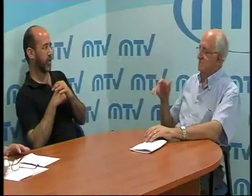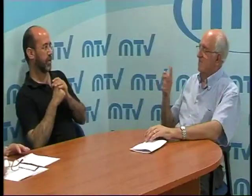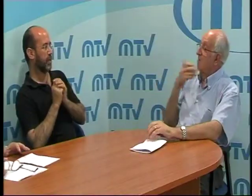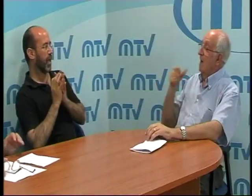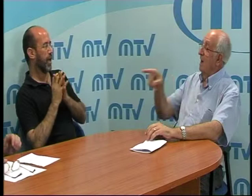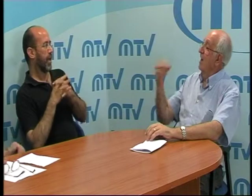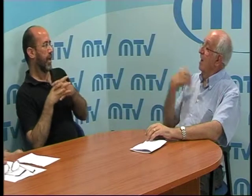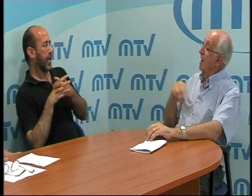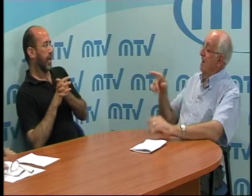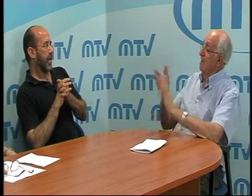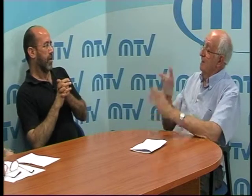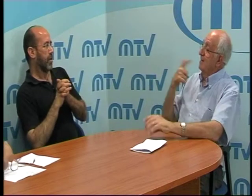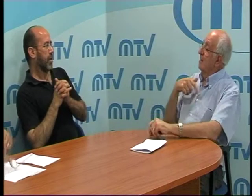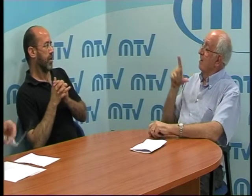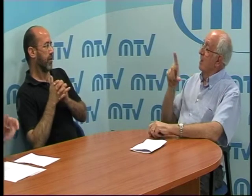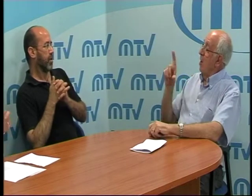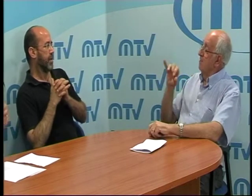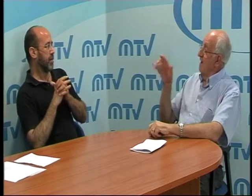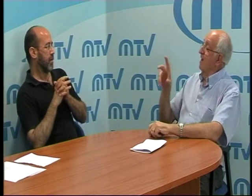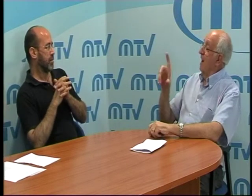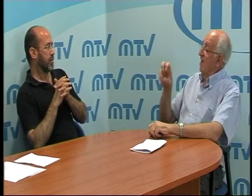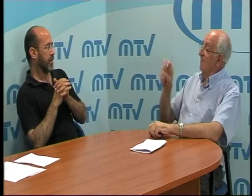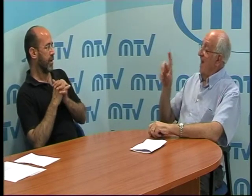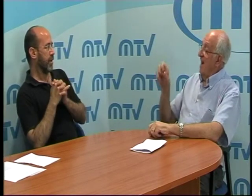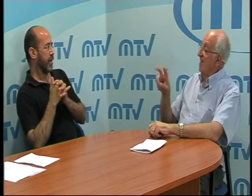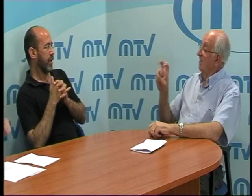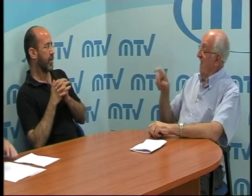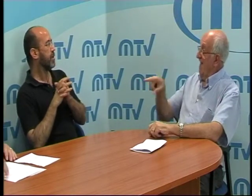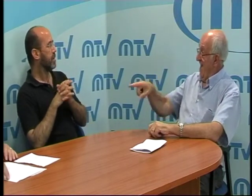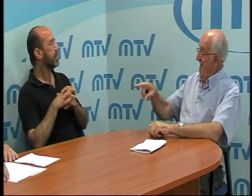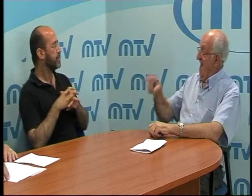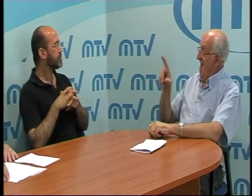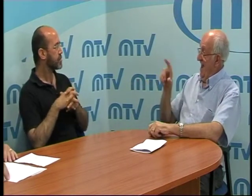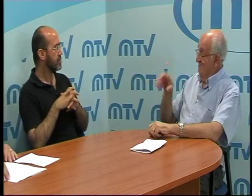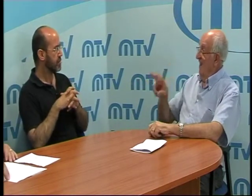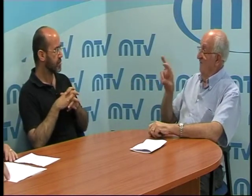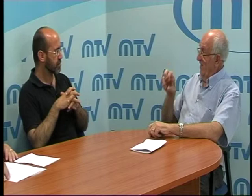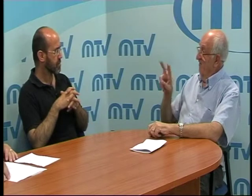Sí, te cuento. Lo que me has comentado.